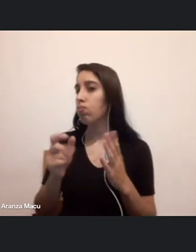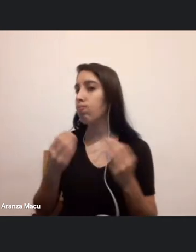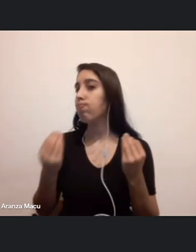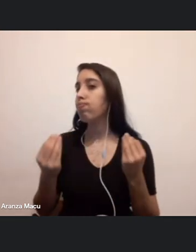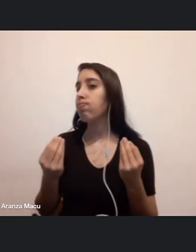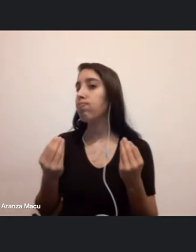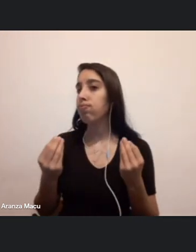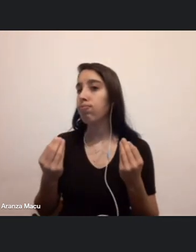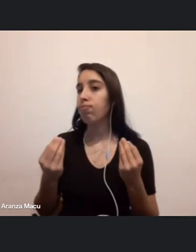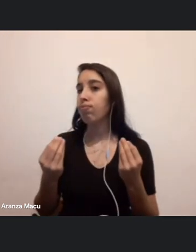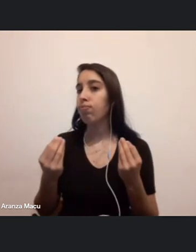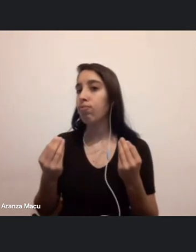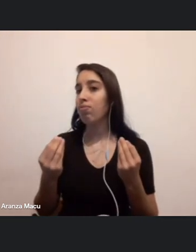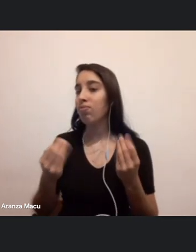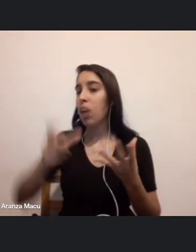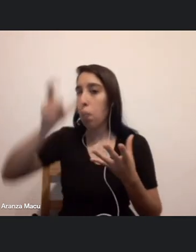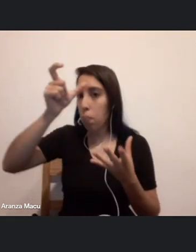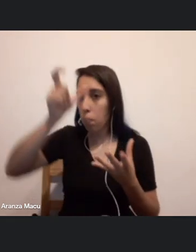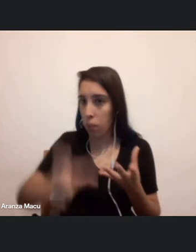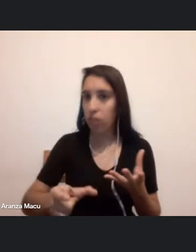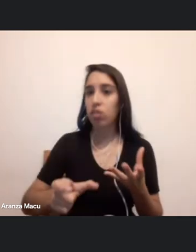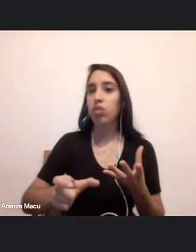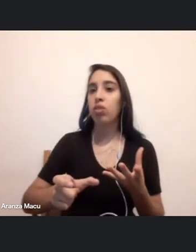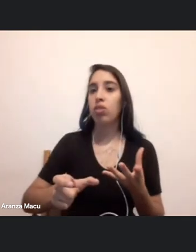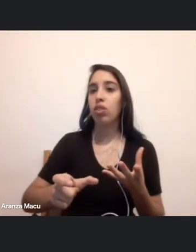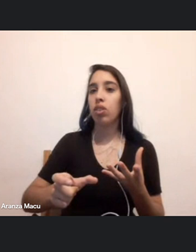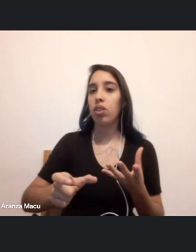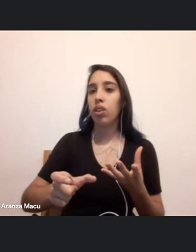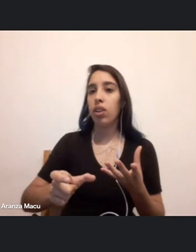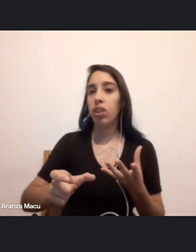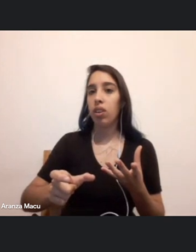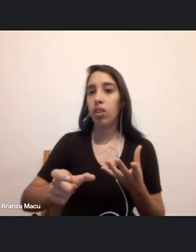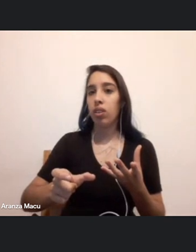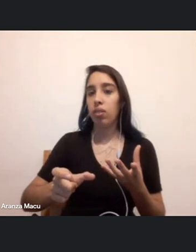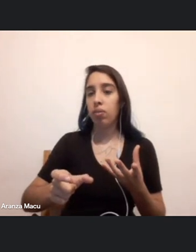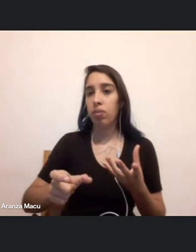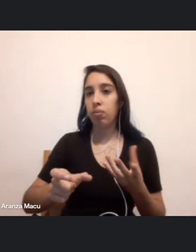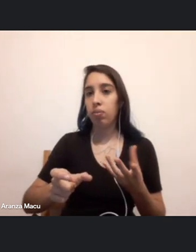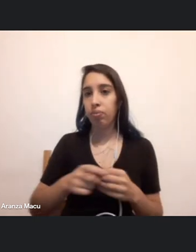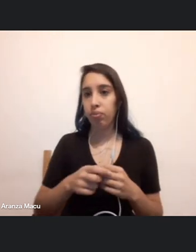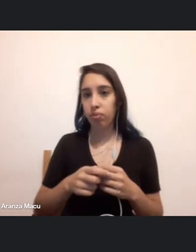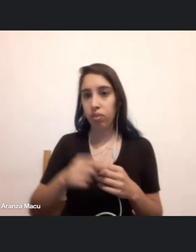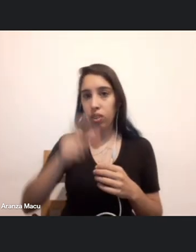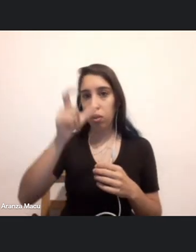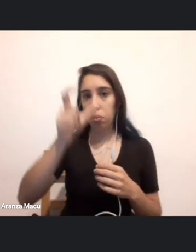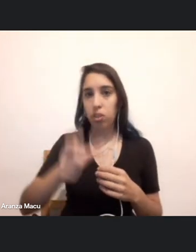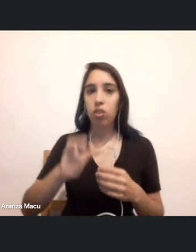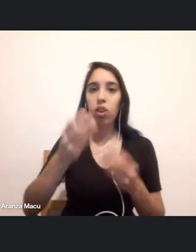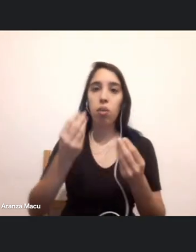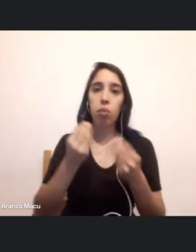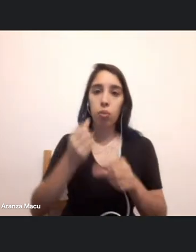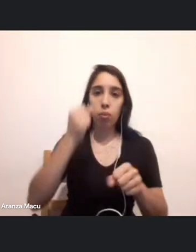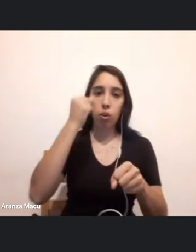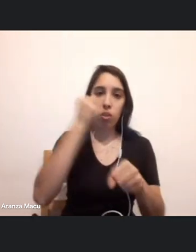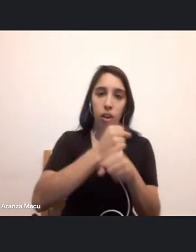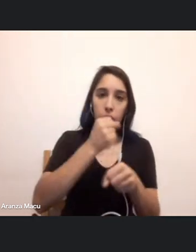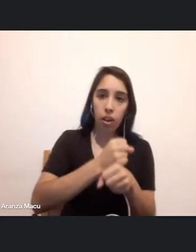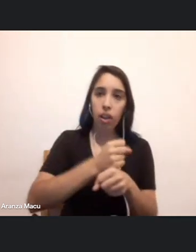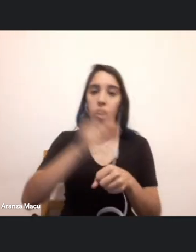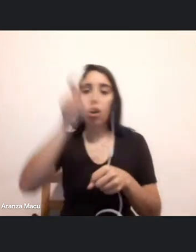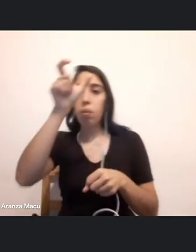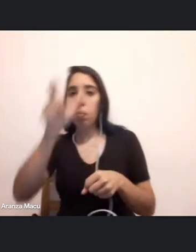Es la persona o el objeto que realiza esa acción, ¿sí? De trabajar, trabajador, de enseñar,